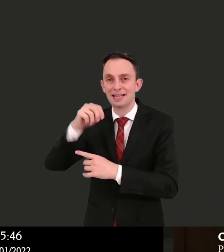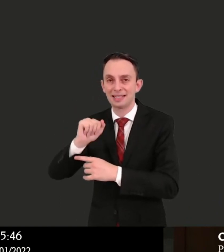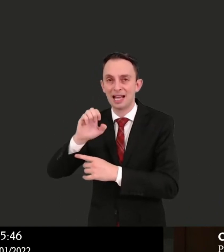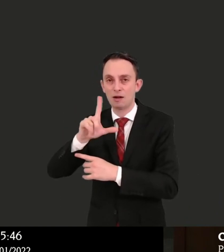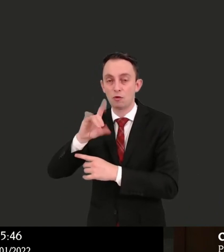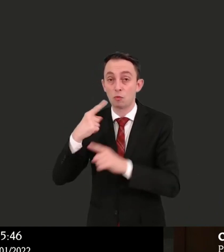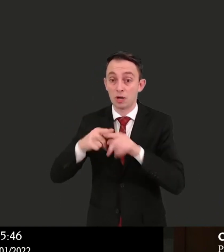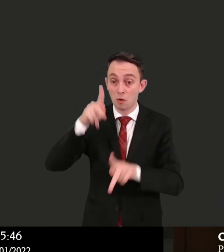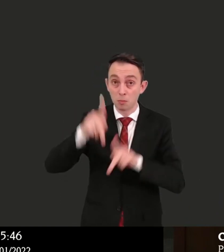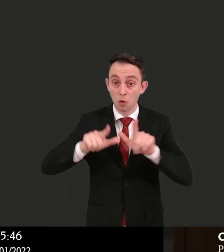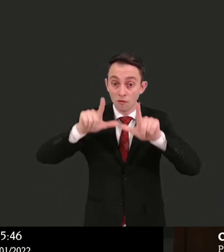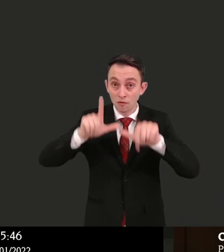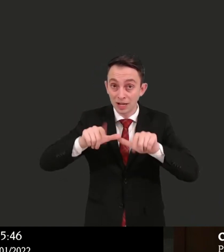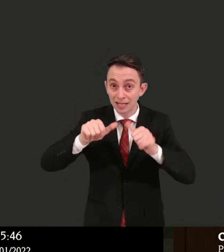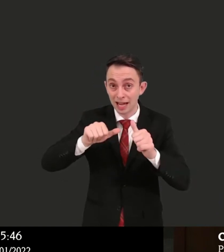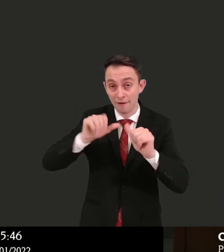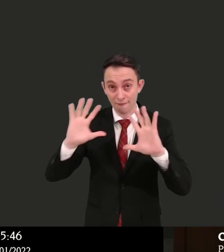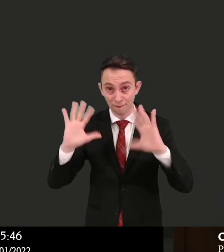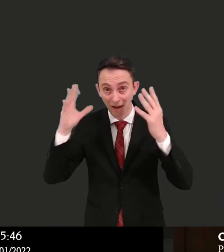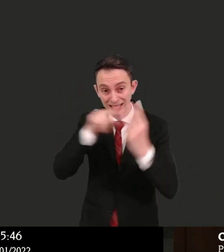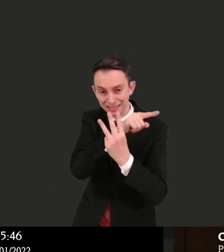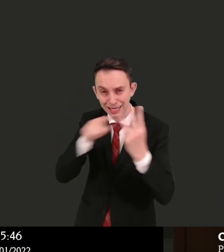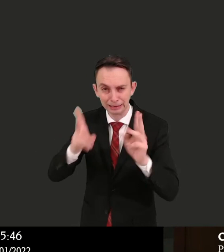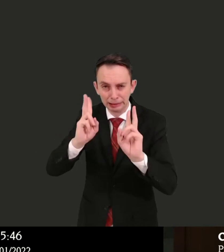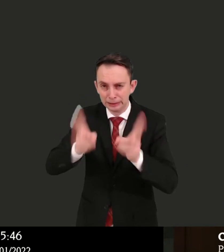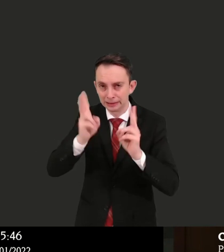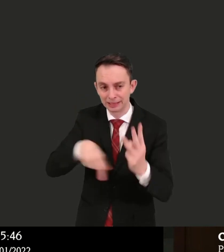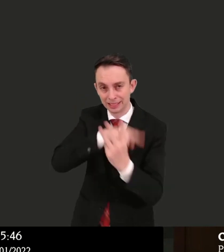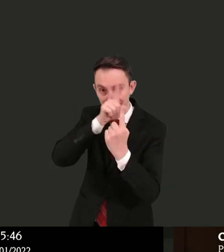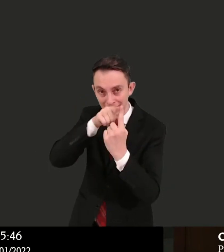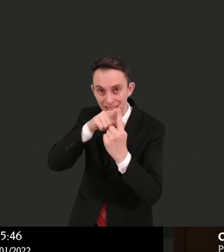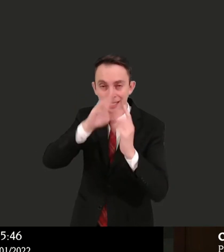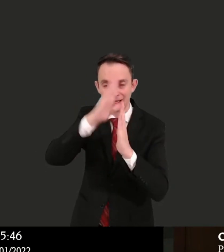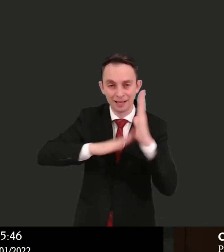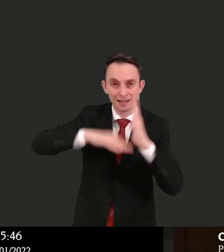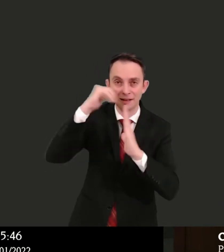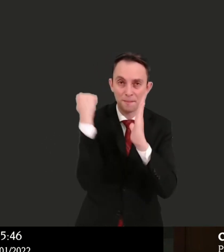da Páscoa, que era a libertação do povo do pecado, da mão de Faraó, lá no Egito.